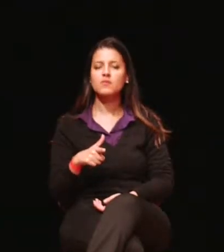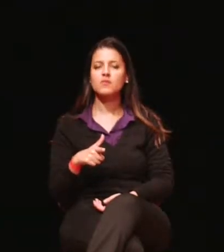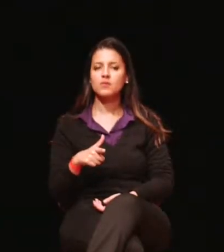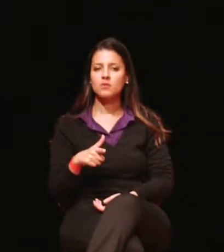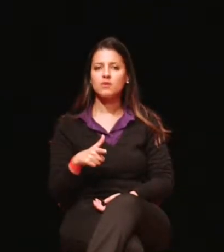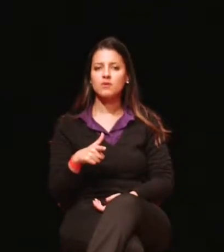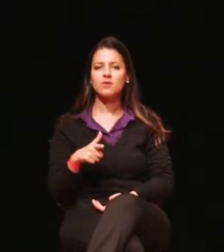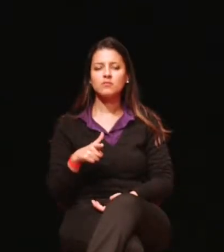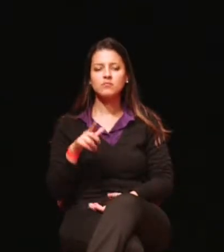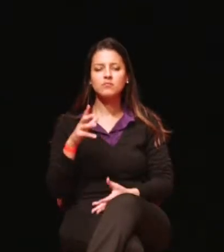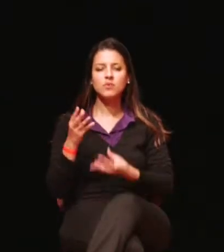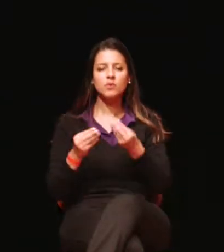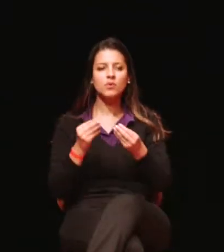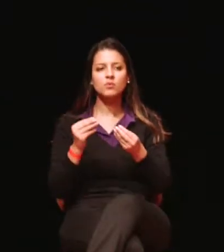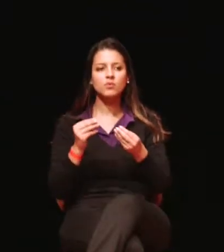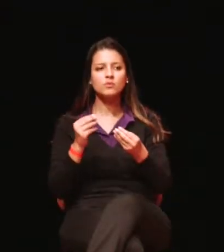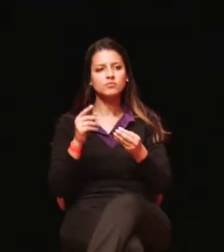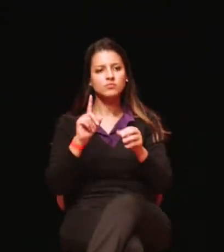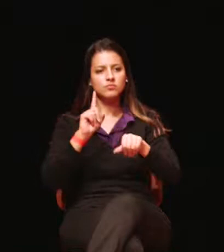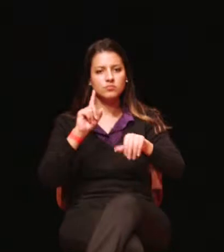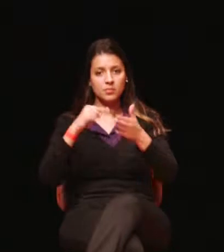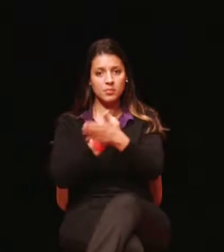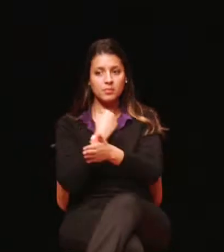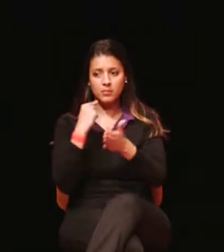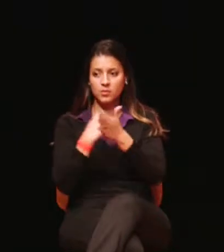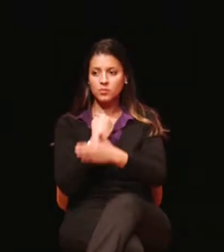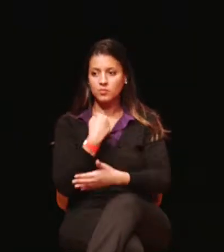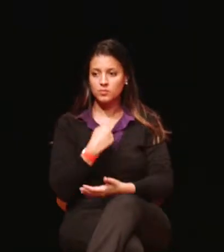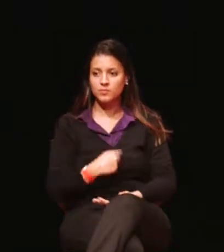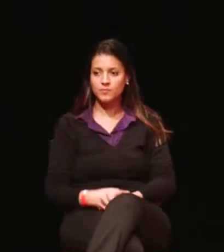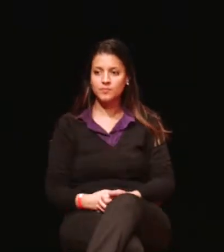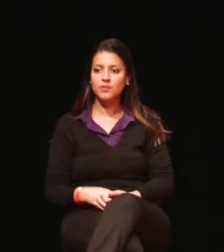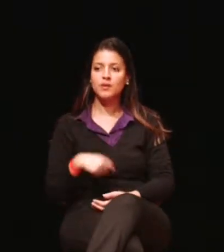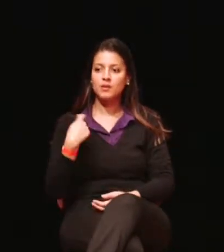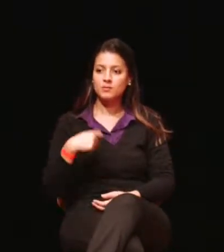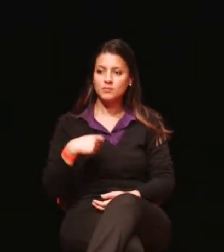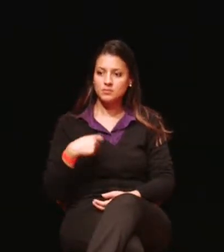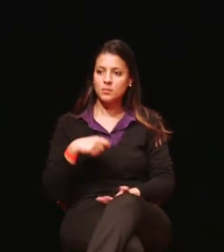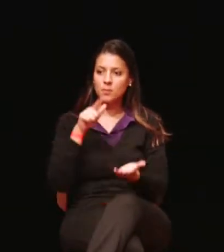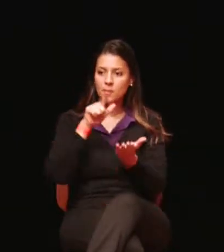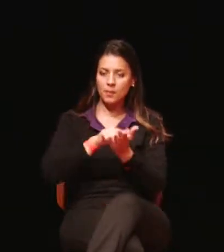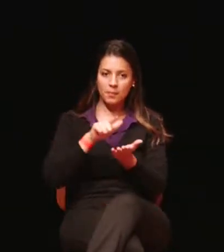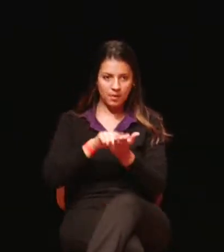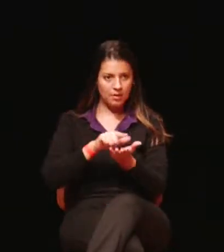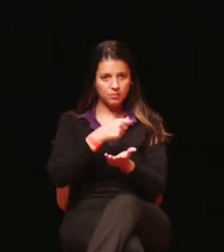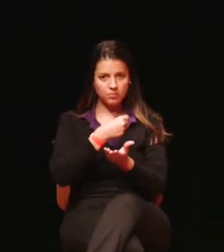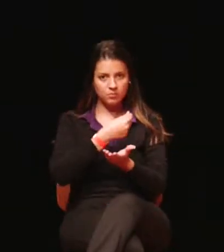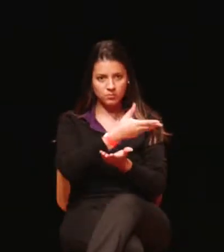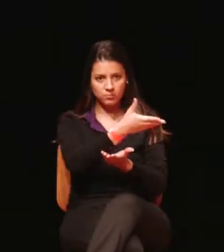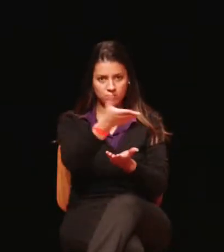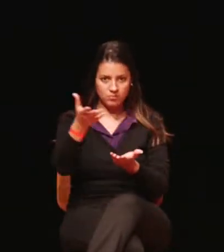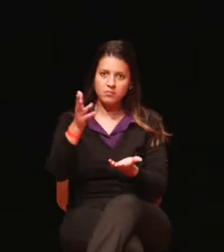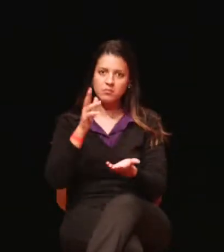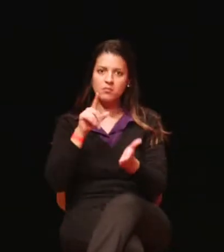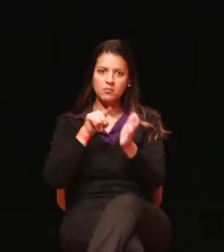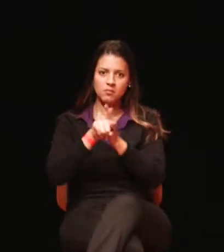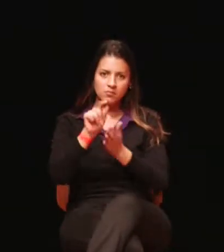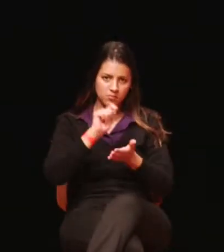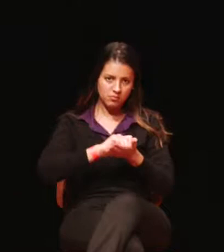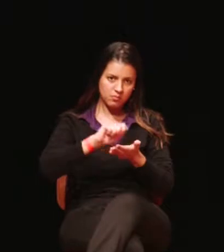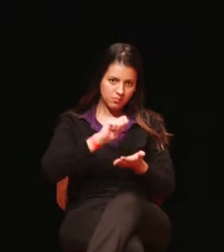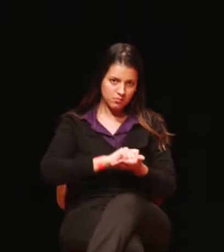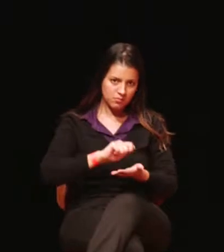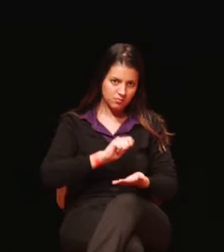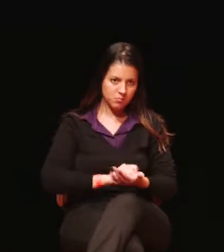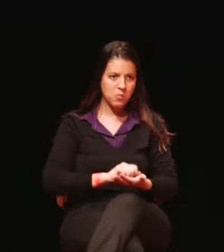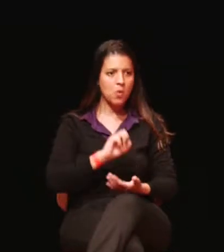considerações sobre o envio de perguntas. Devem ser feitas nos papéis que a gente distribuiu, ou